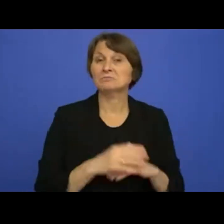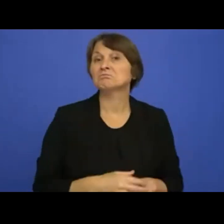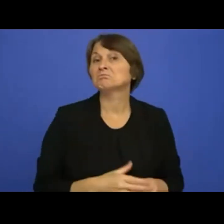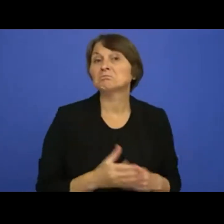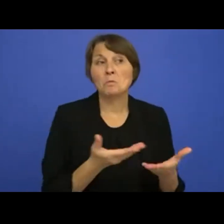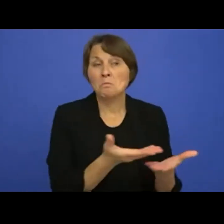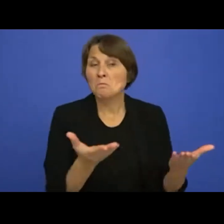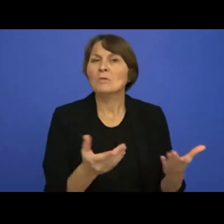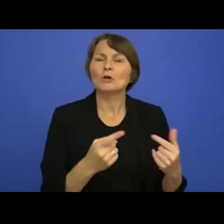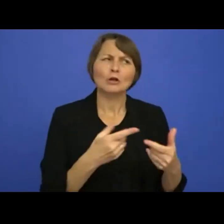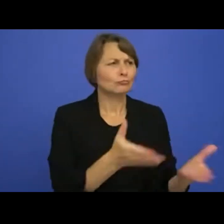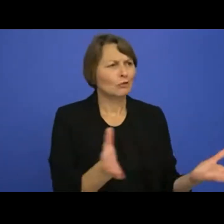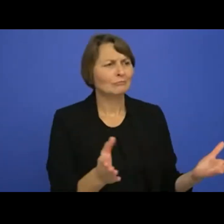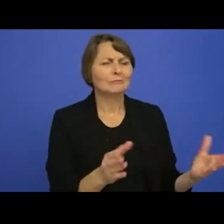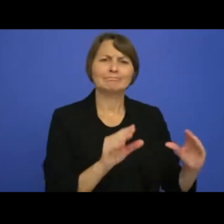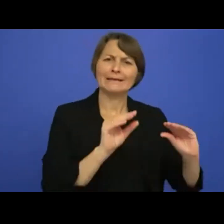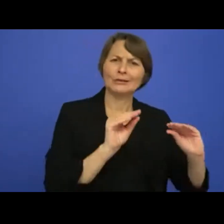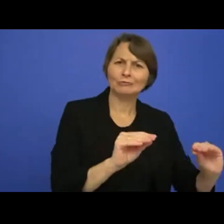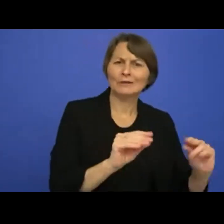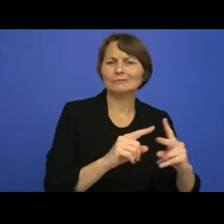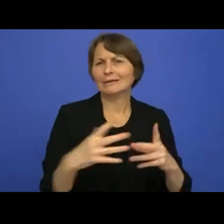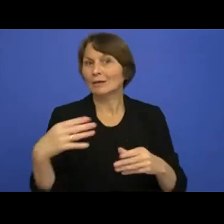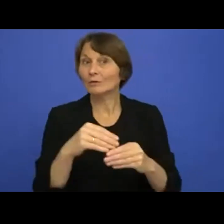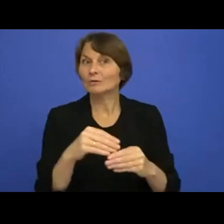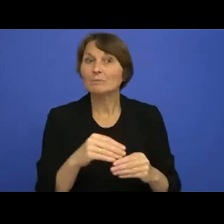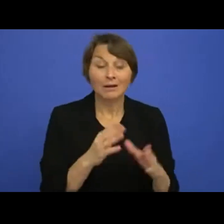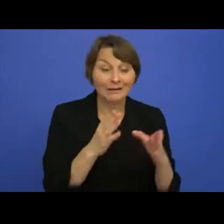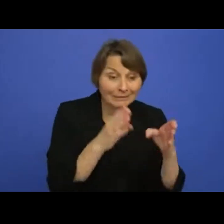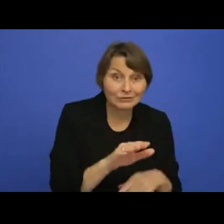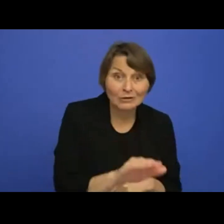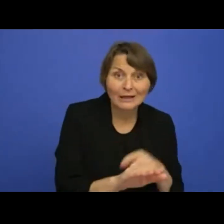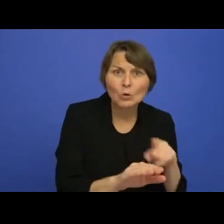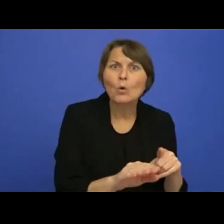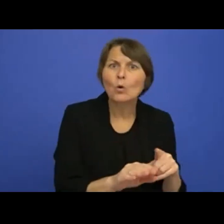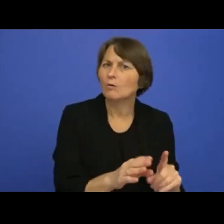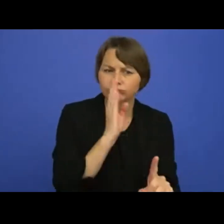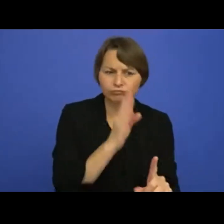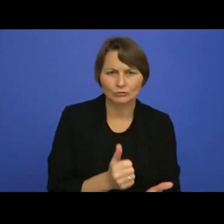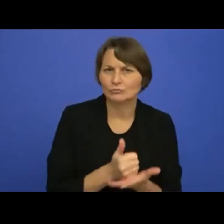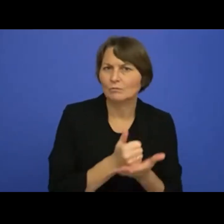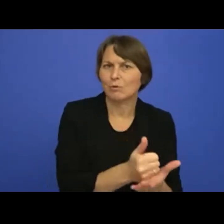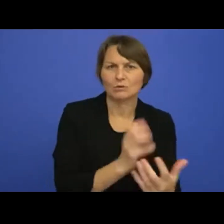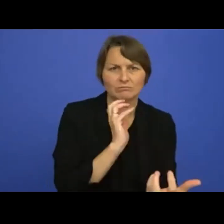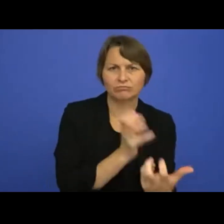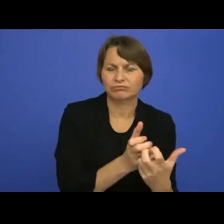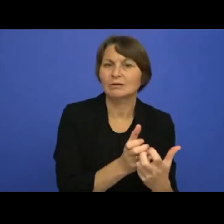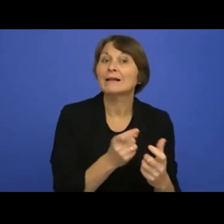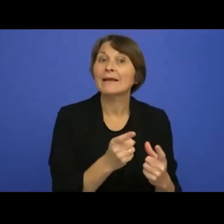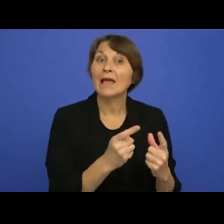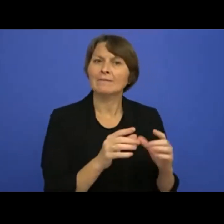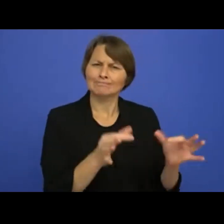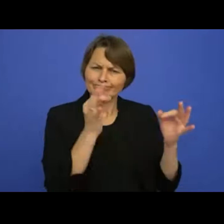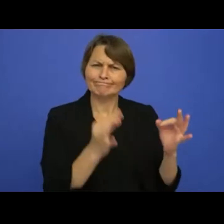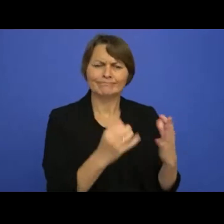d'inclusion pour promouvoir une éducation inclusive de qualité et venir directement en aide aux enfants dans